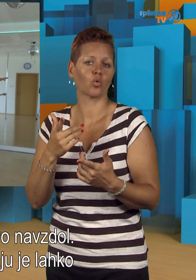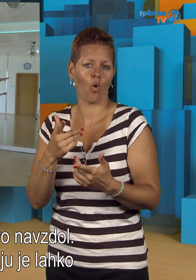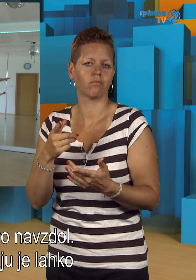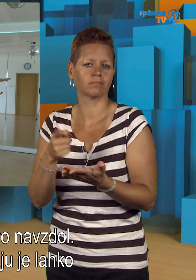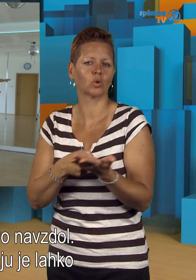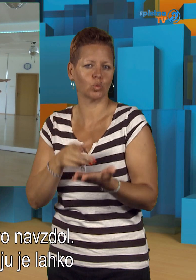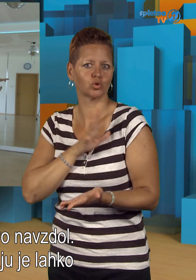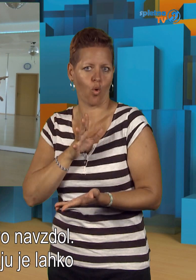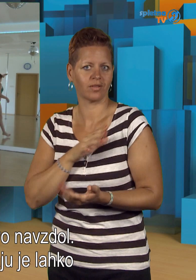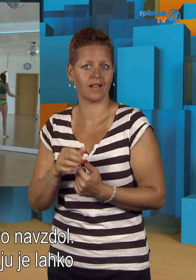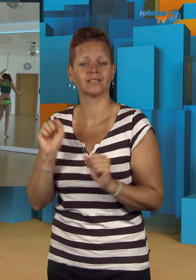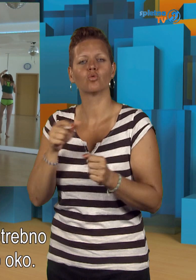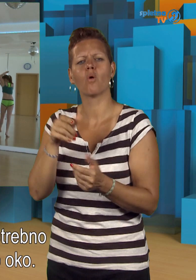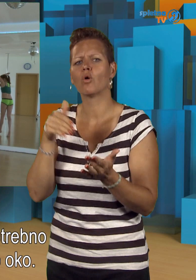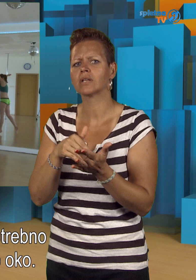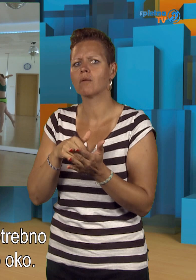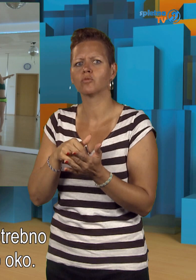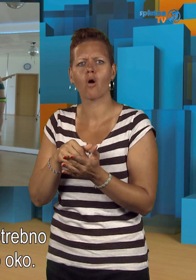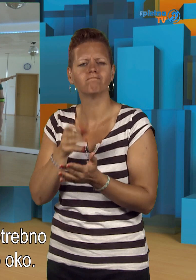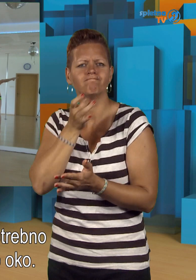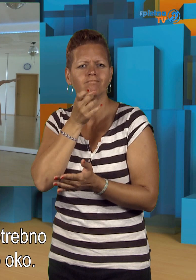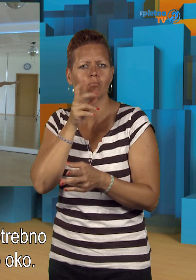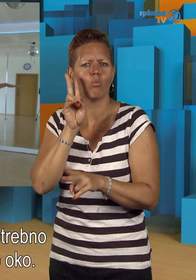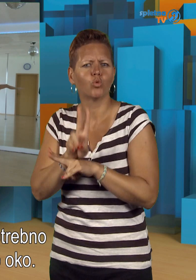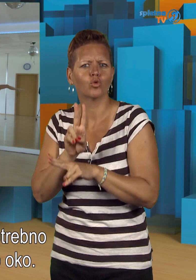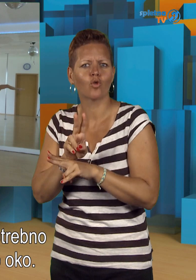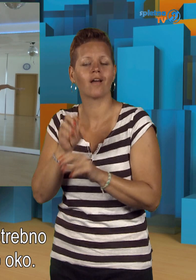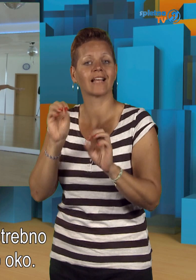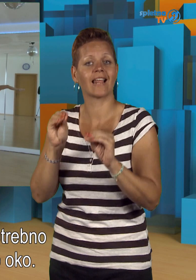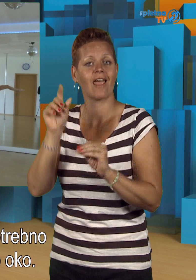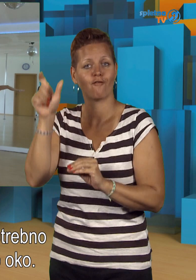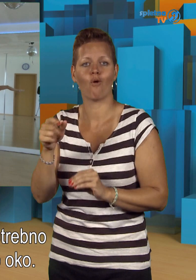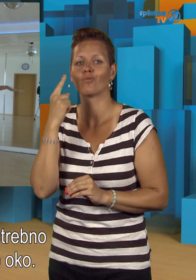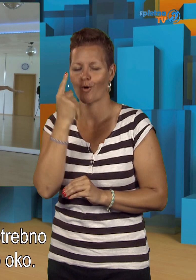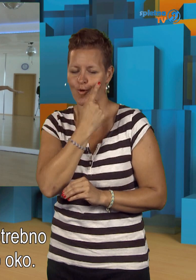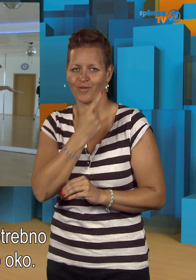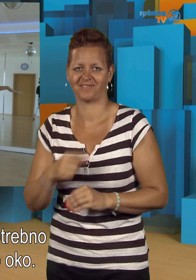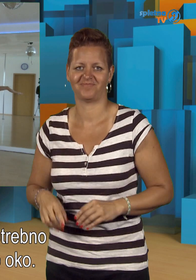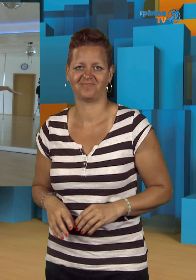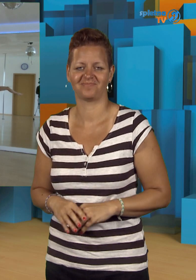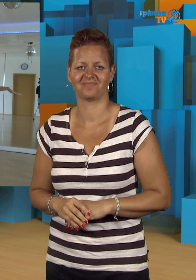Padec v takem položaju je lahko usoden, zato je potrebno budno trenerjevo oko.